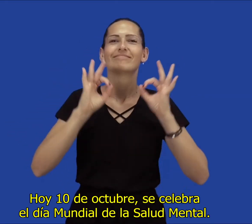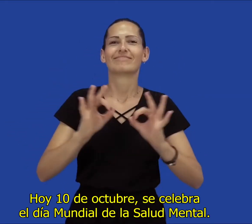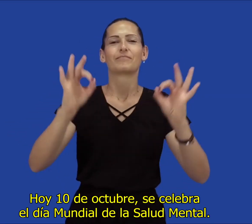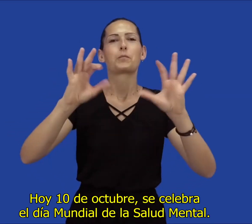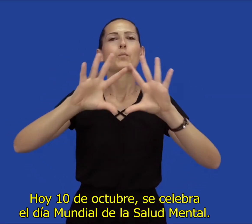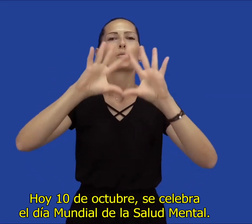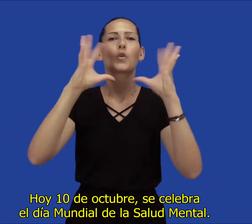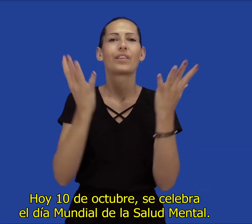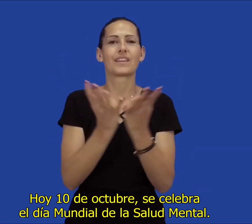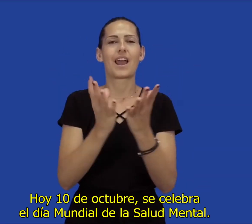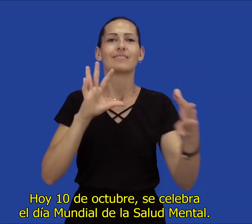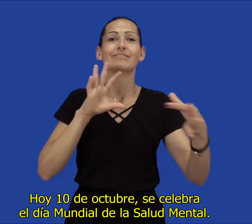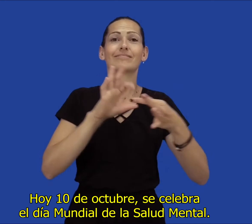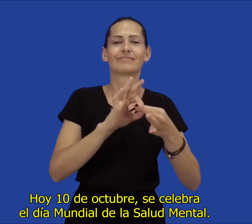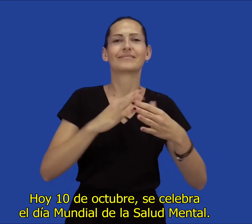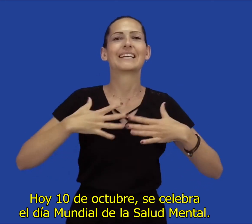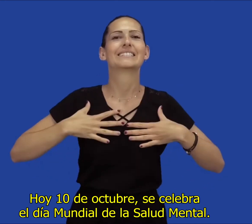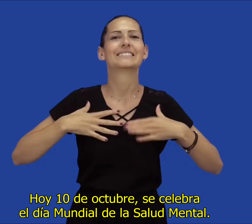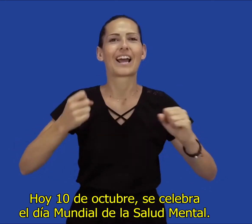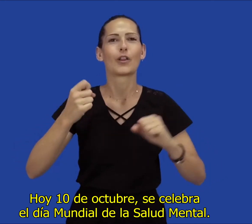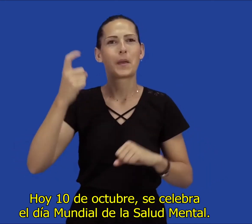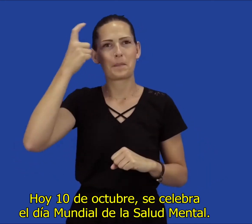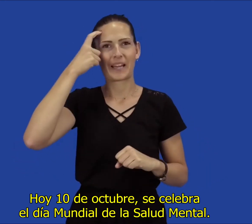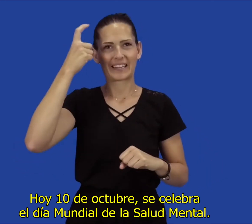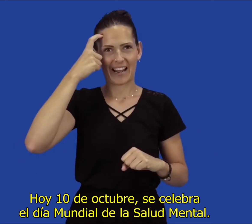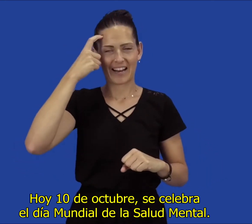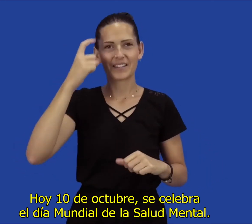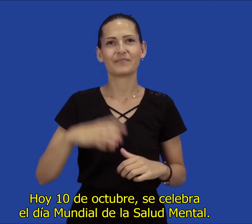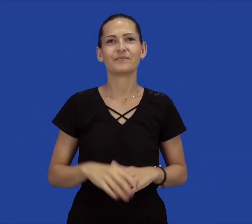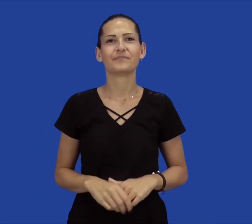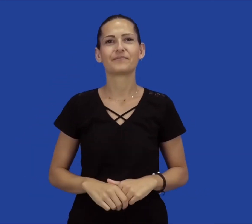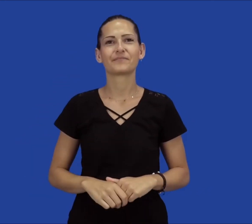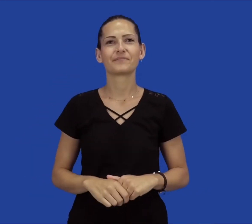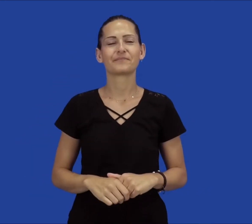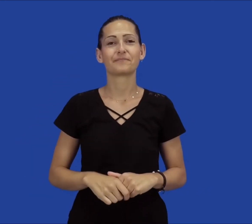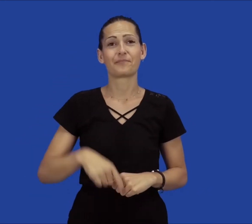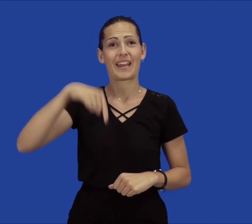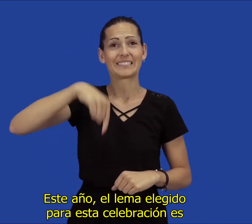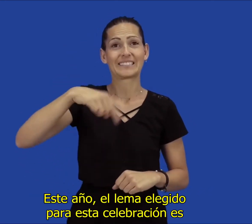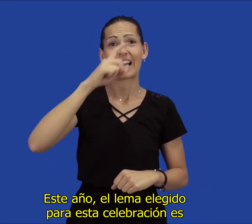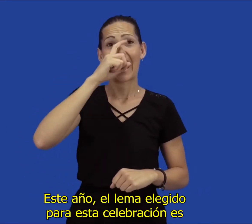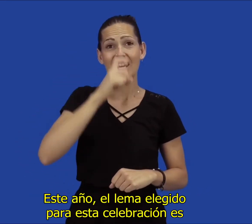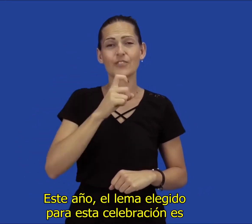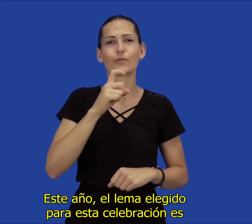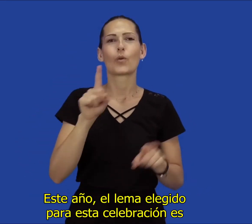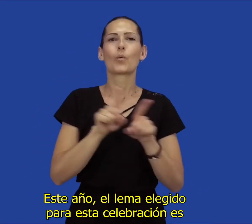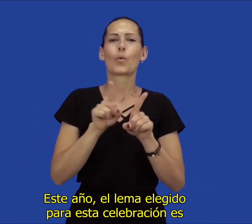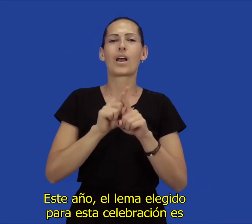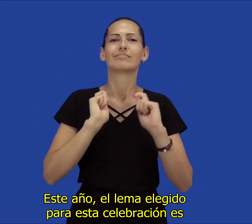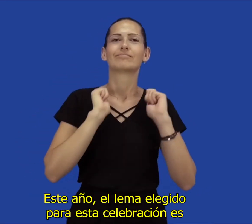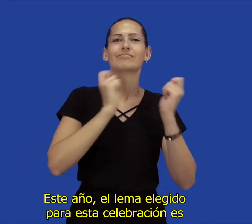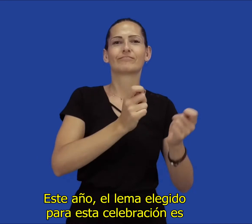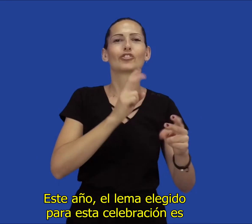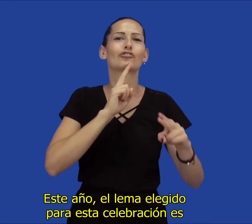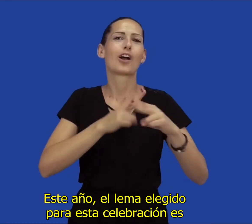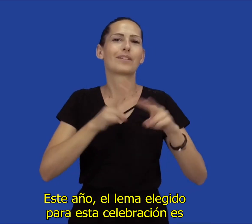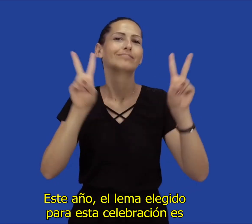hoy 10 de octubre se celebra el día mundial de la salud mental este año el lema elegido